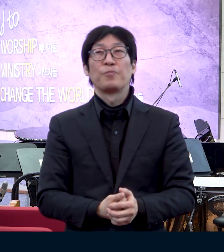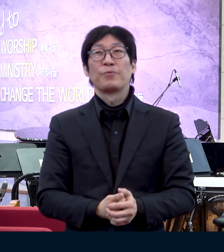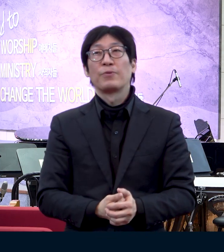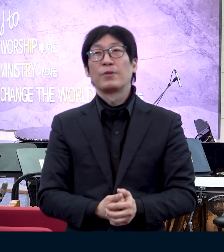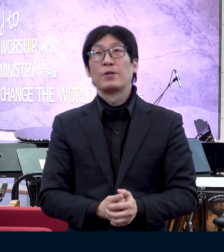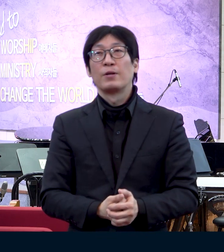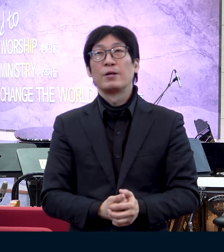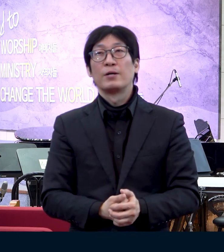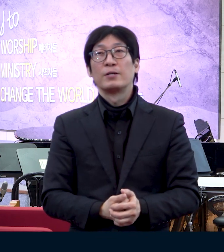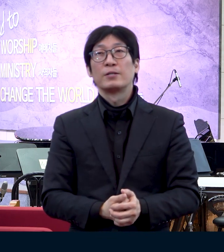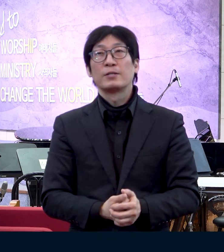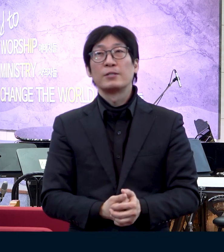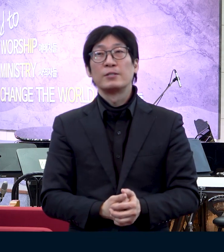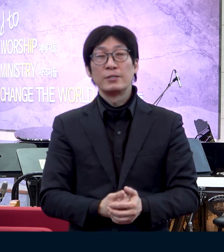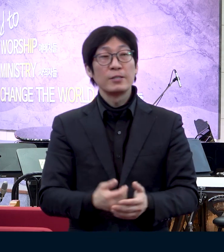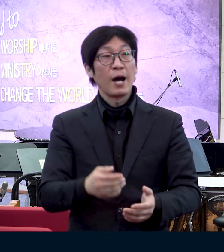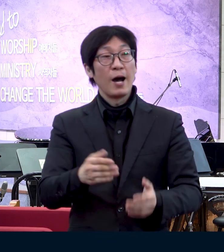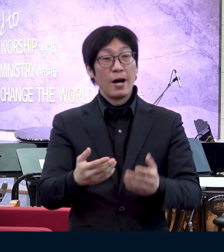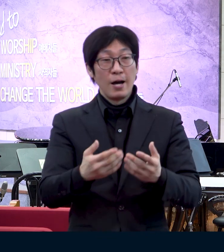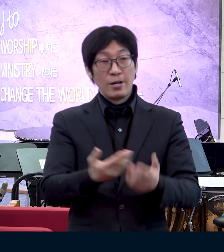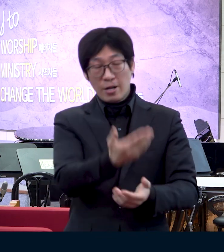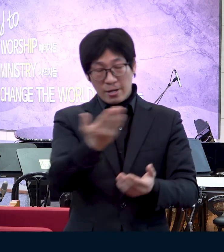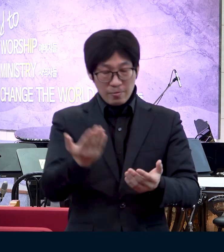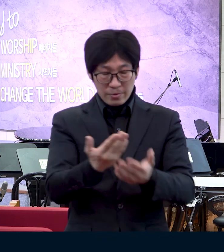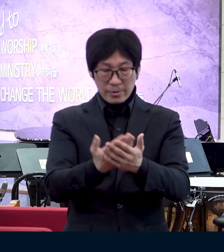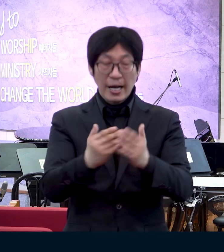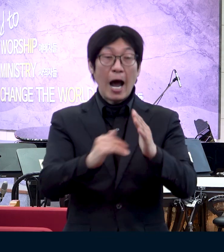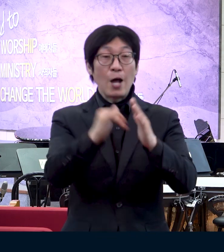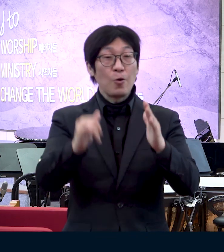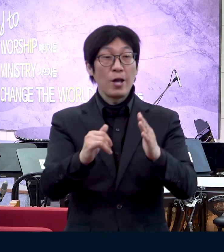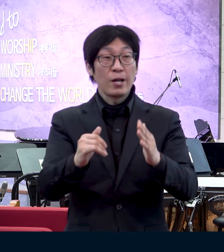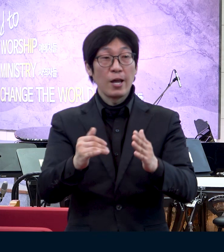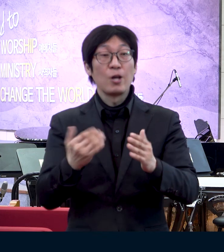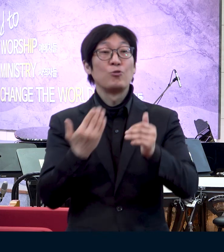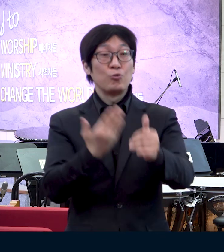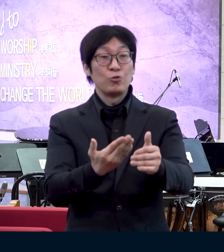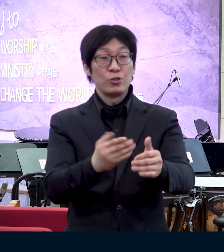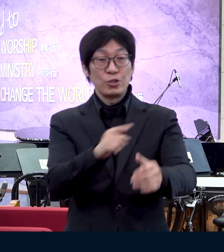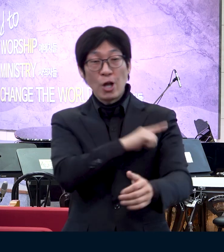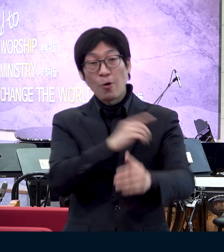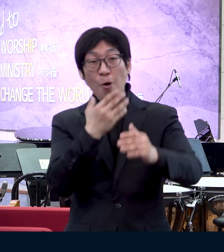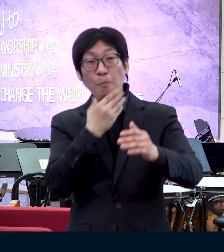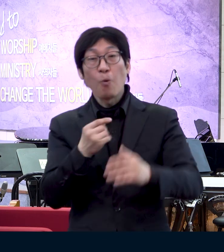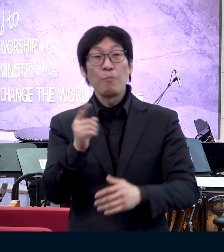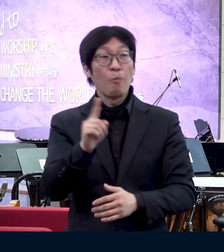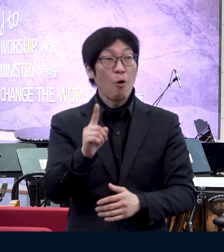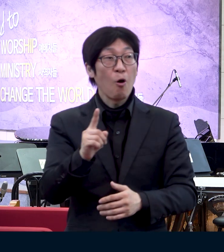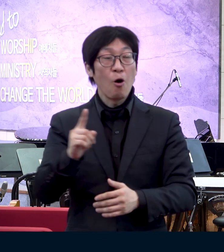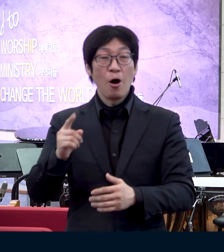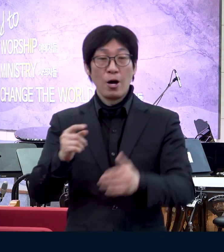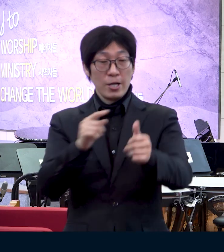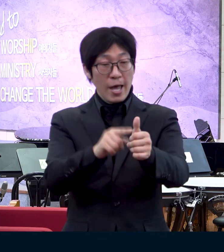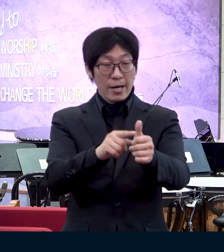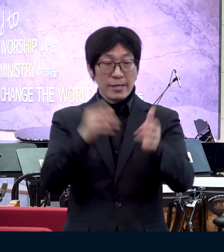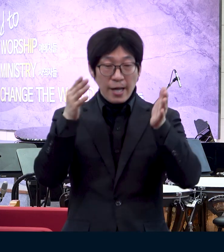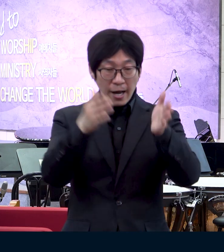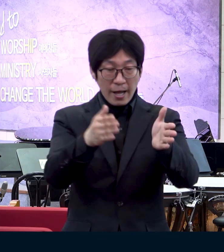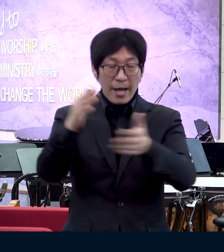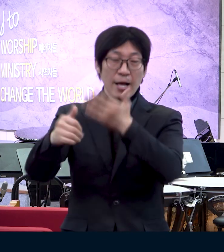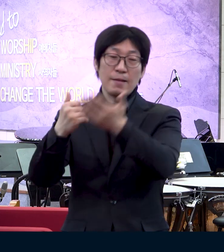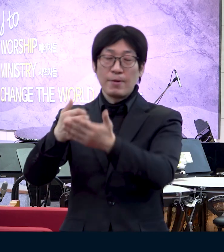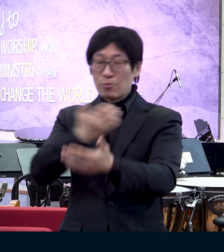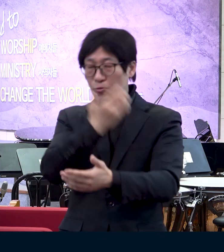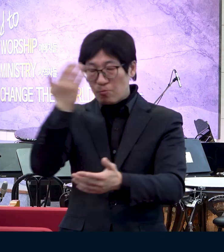여러분, 가족에게 우리가 줄 수 있는 최고의 축복은요, 그를 향한 하나님의 꿈을 꾸는 거예요.